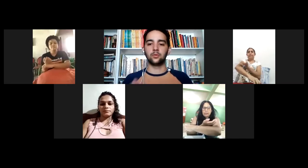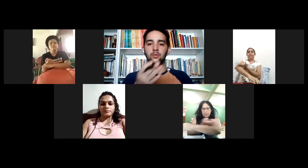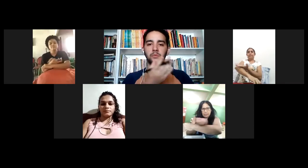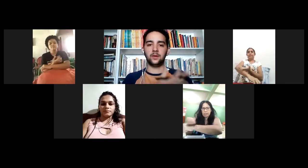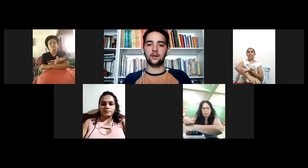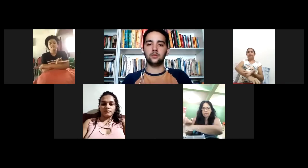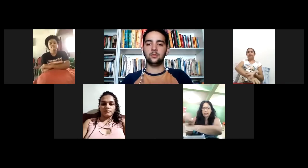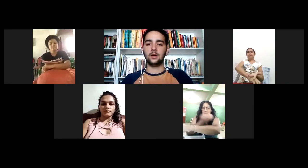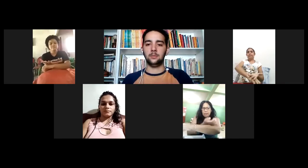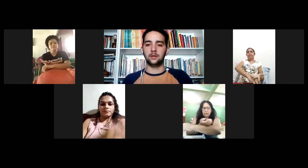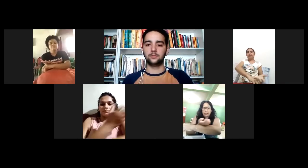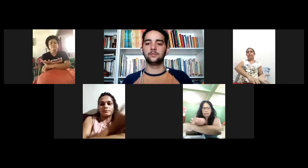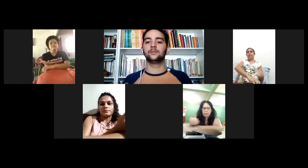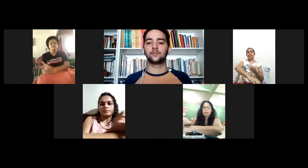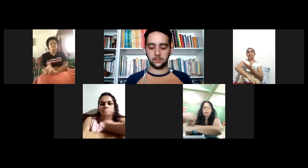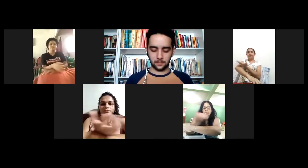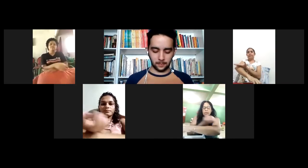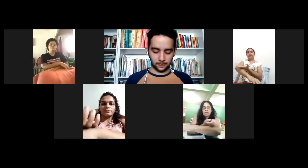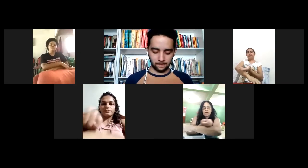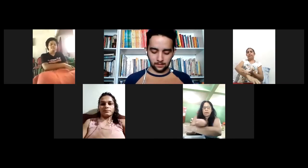isso, do cotovelo à mão,